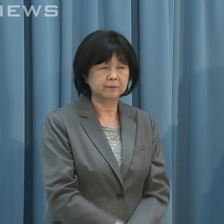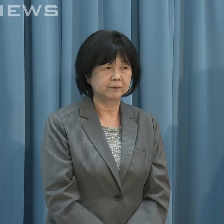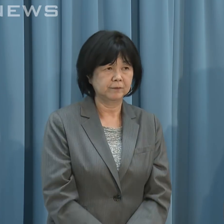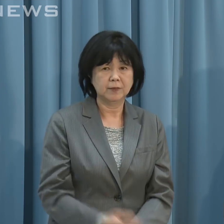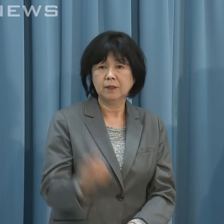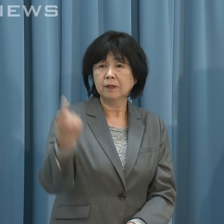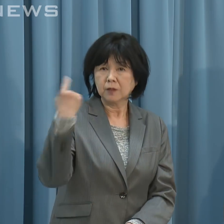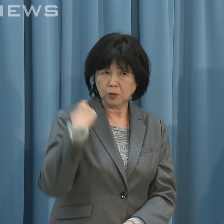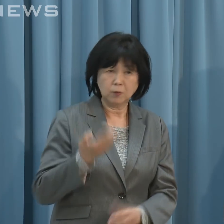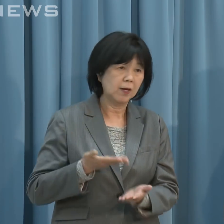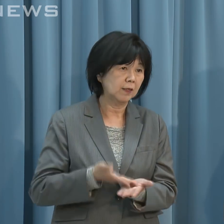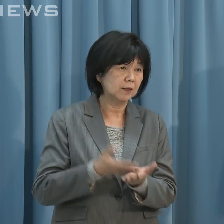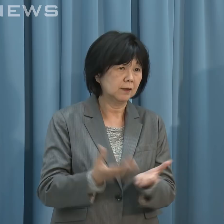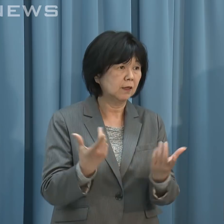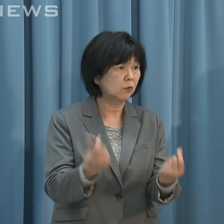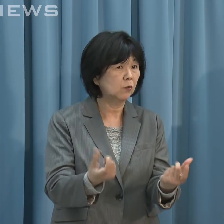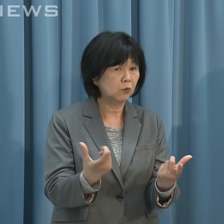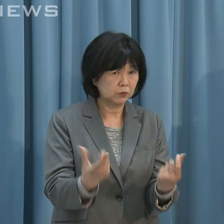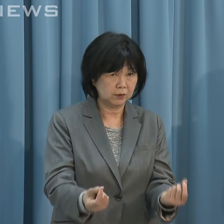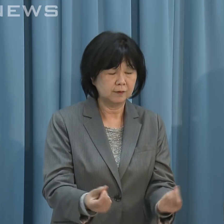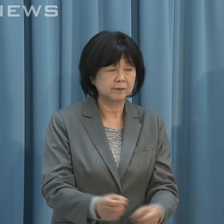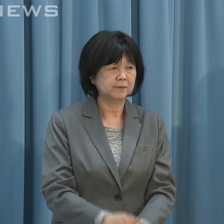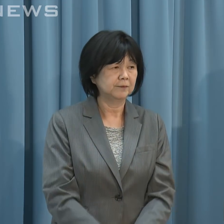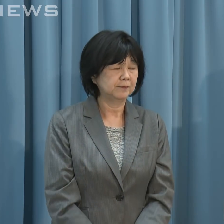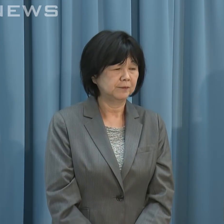昨日も申し上げましたけれども、